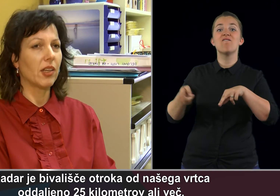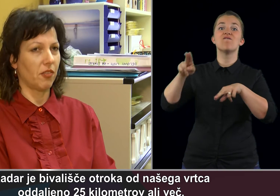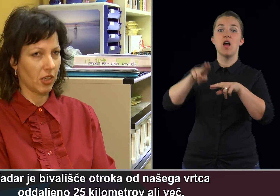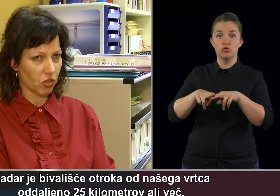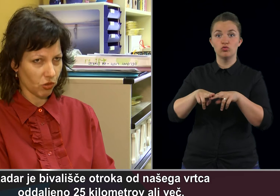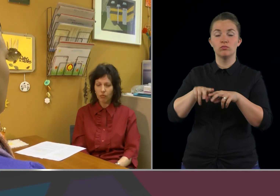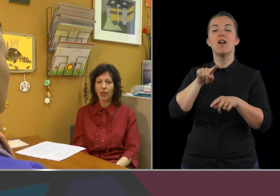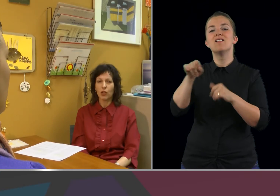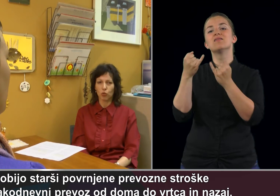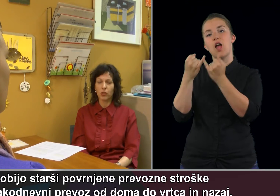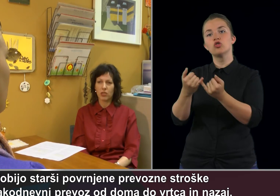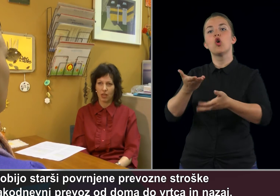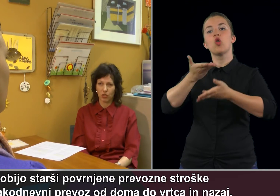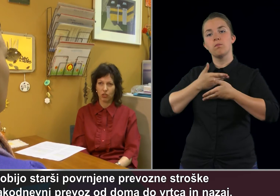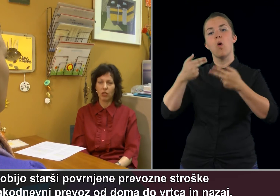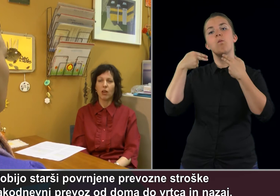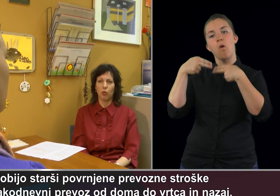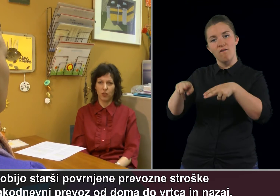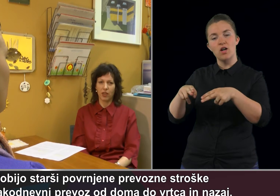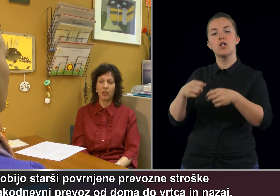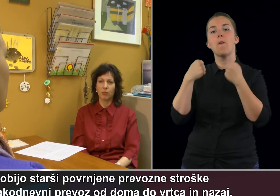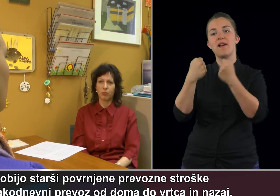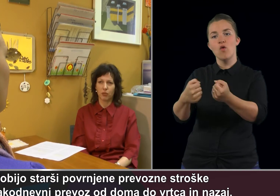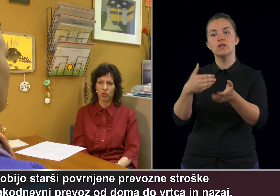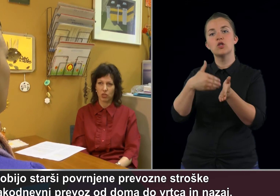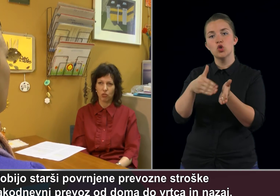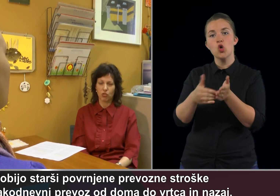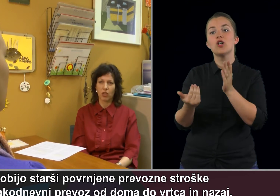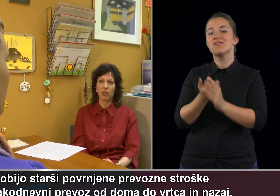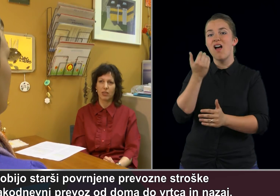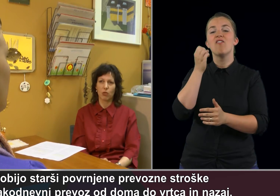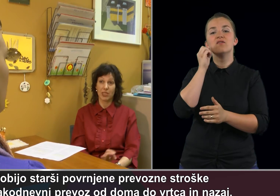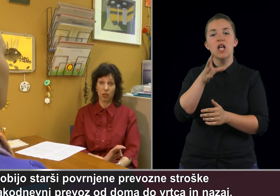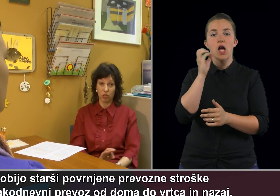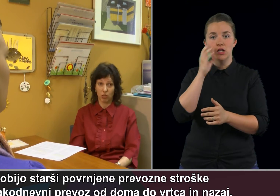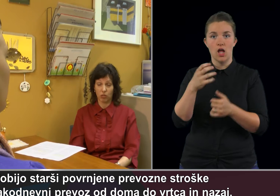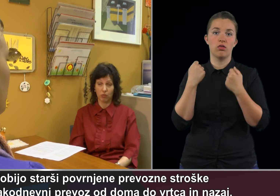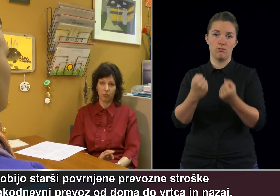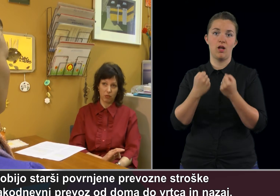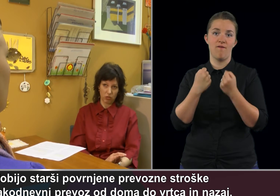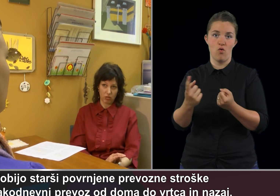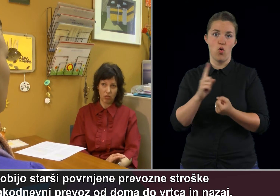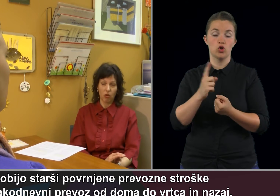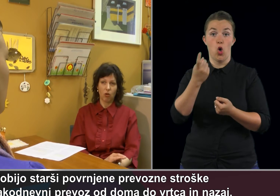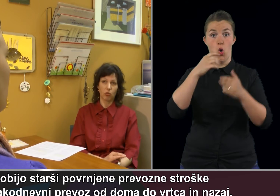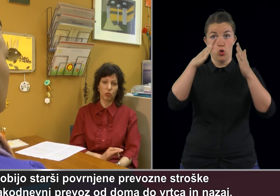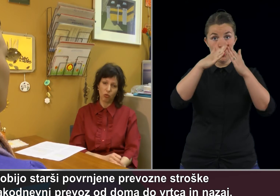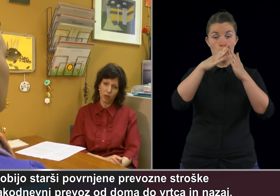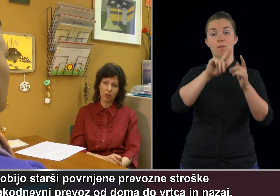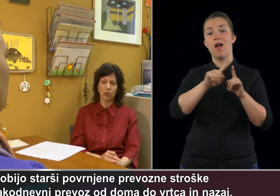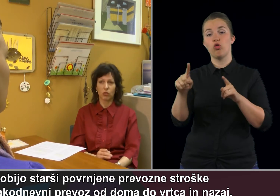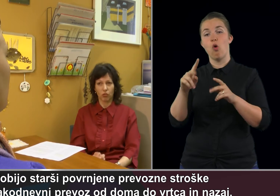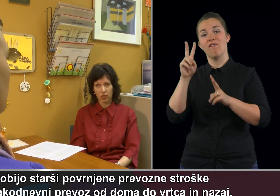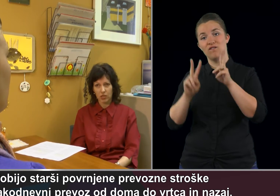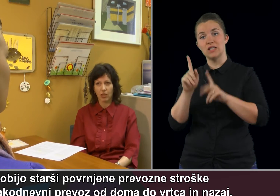km ali več, dobijo starši povrnjene prevozne stroške za vsakodnevni prevoz. Od